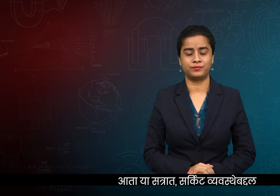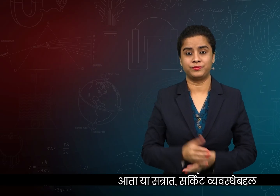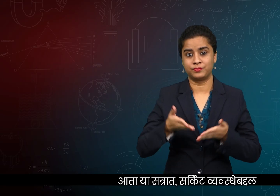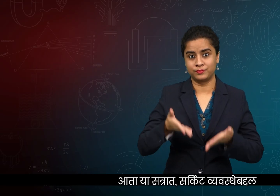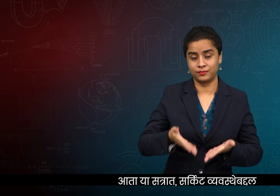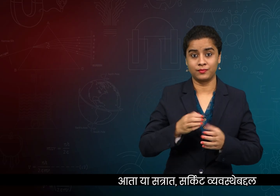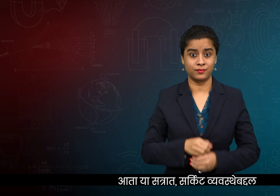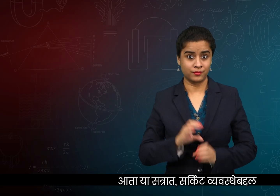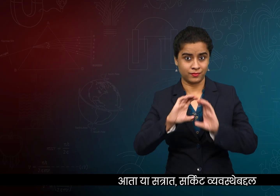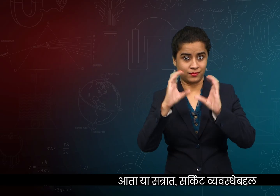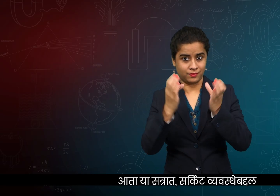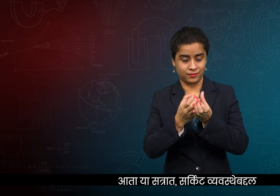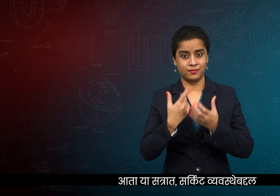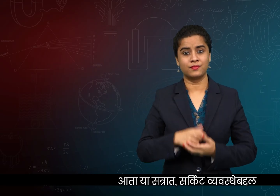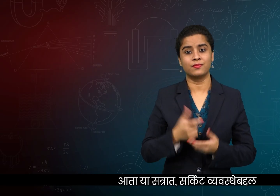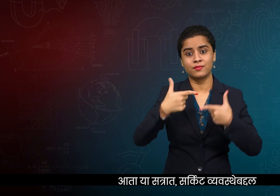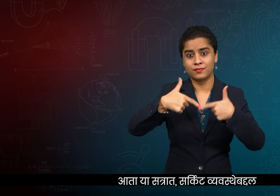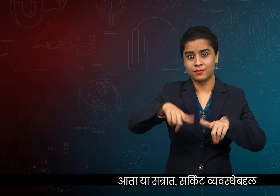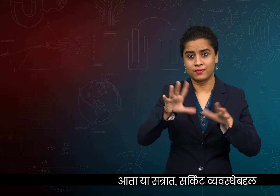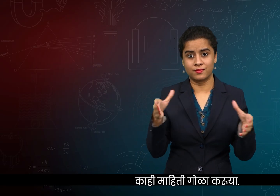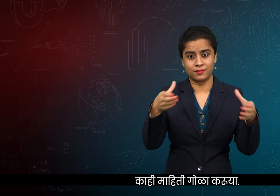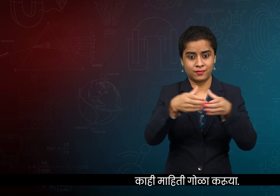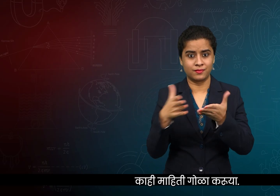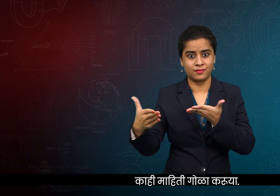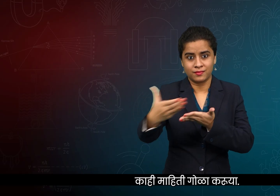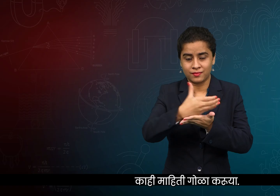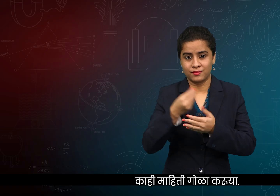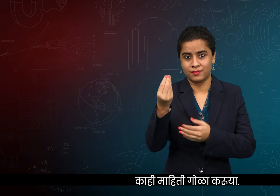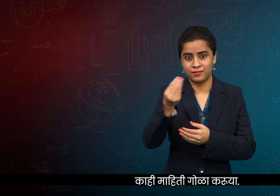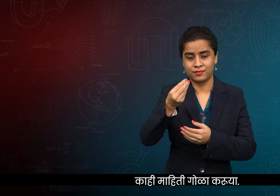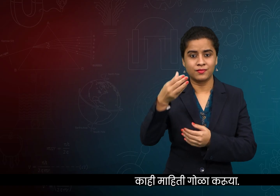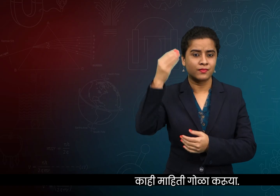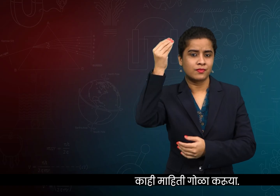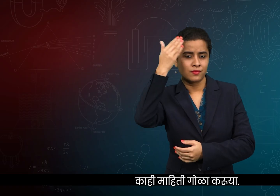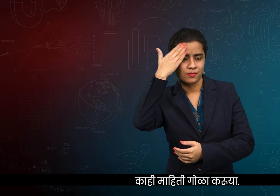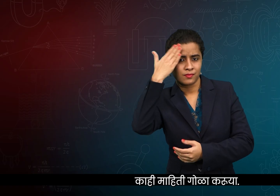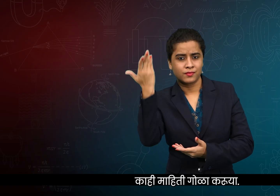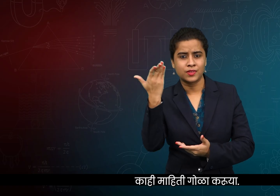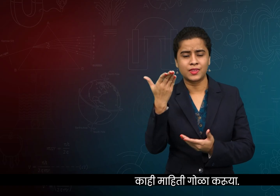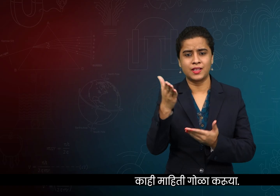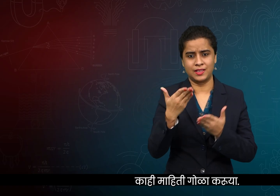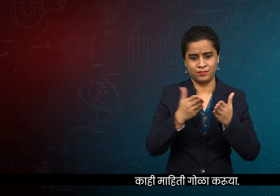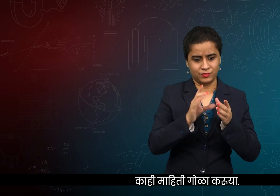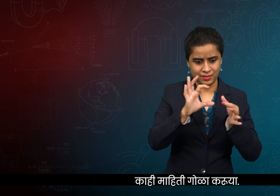आता या सत्रात सर्किट व्यवस्थेबद्दल काही माहिती गोळा करूया.